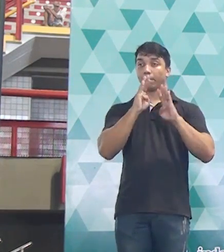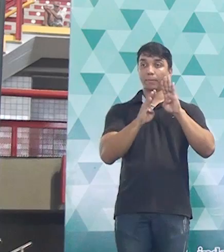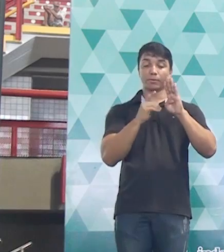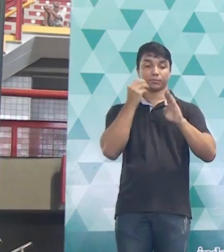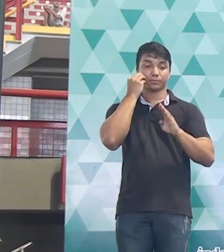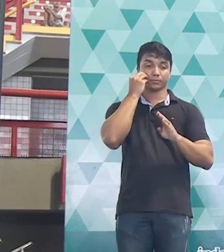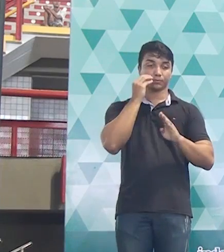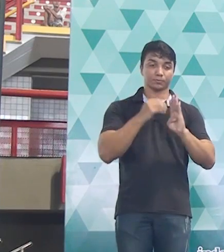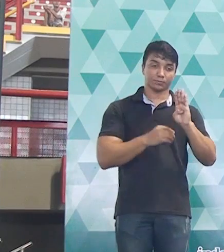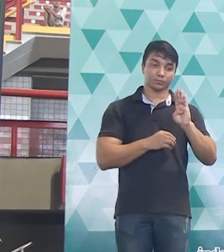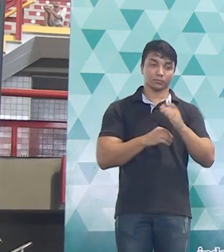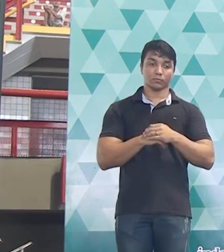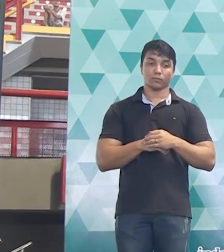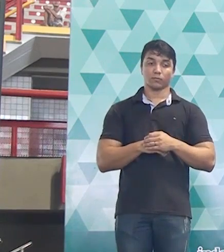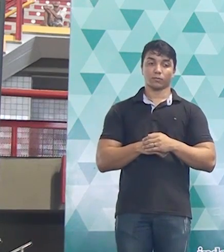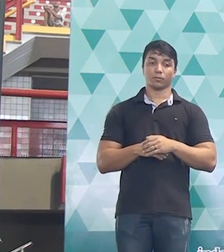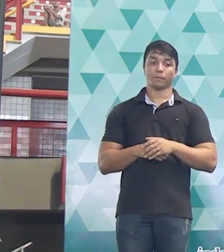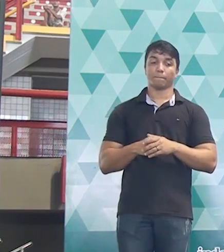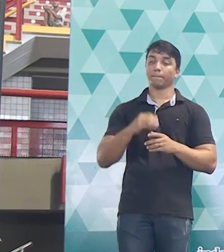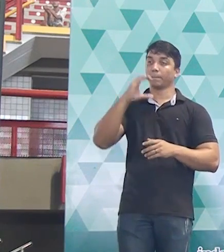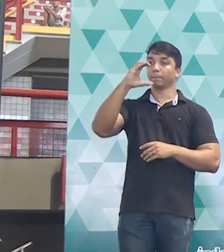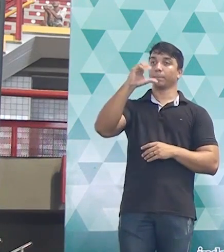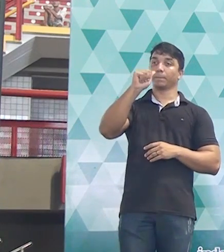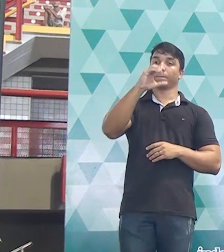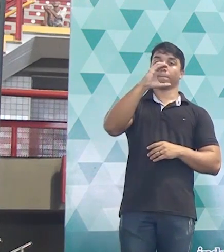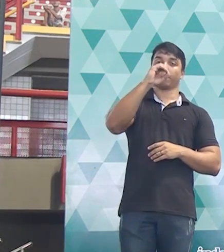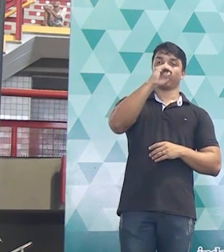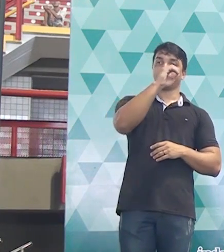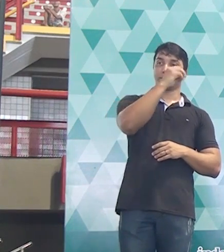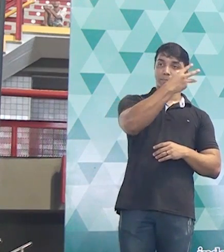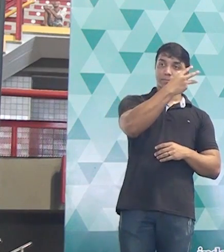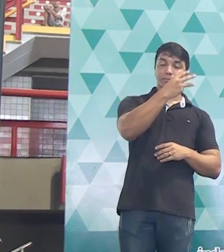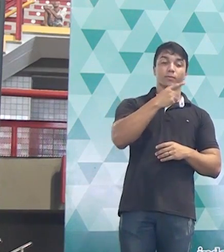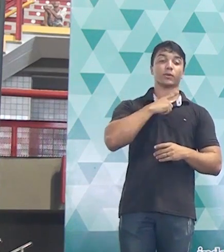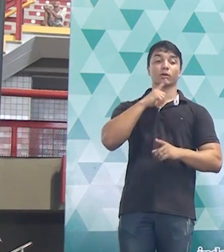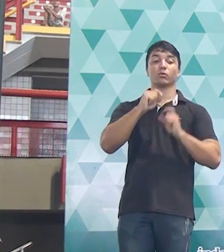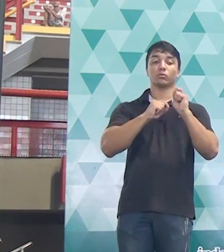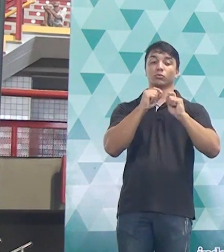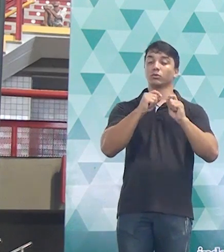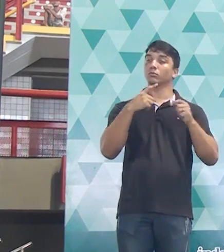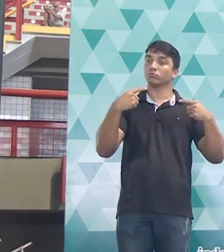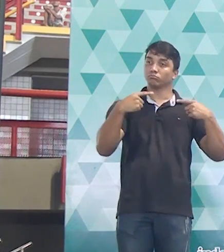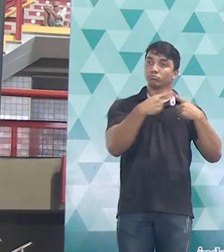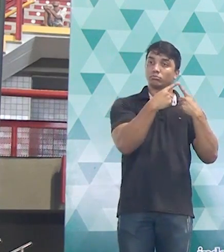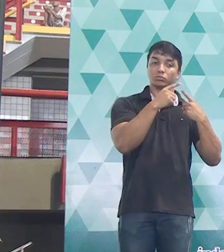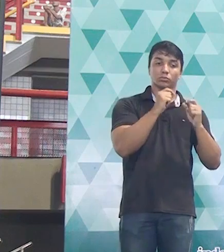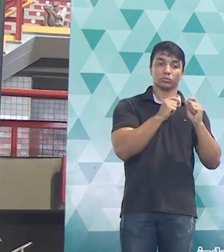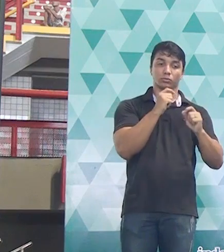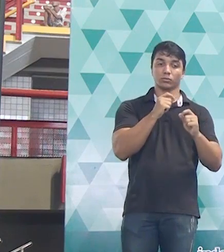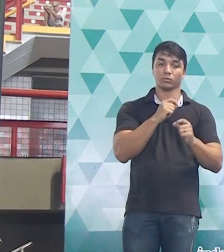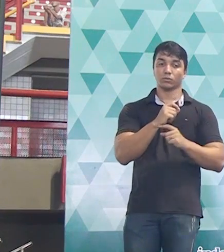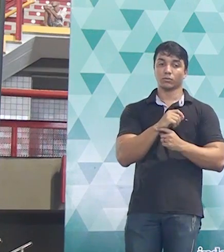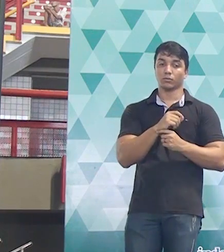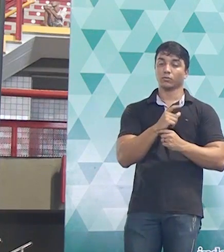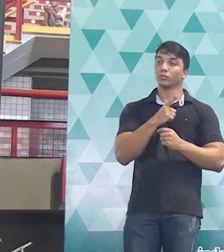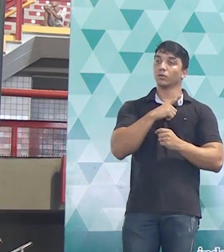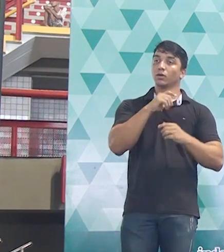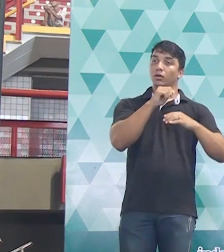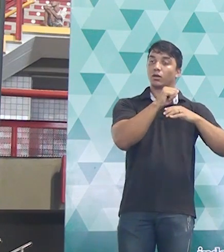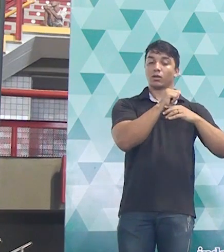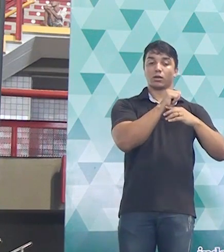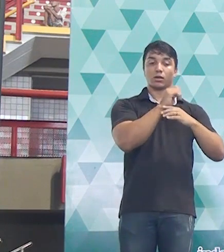cálcio. Carbonato de cálcio é um sal derivado de uma base, hidróxido de cálcio, e de um